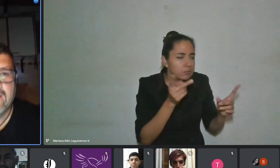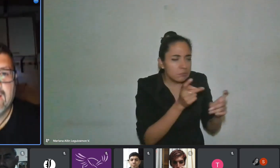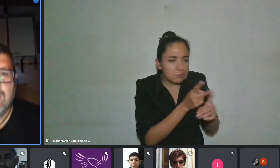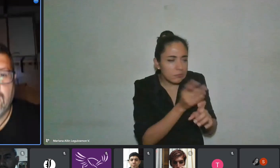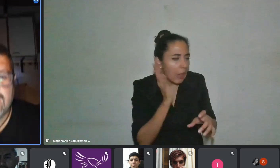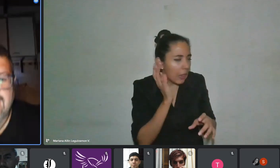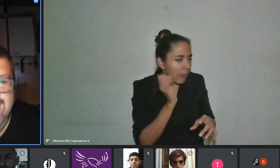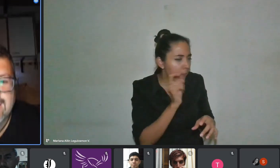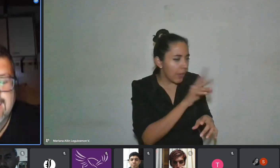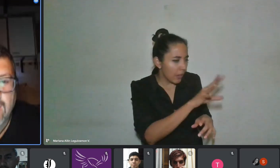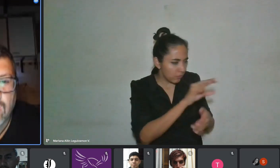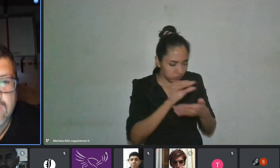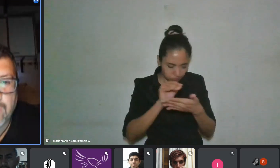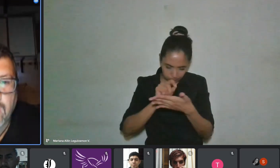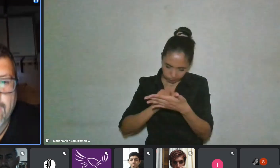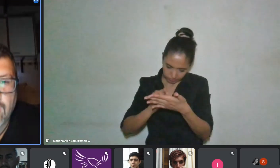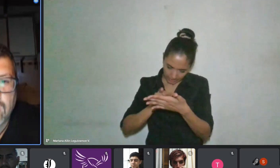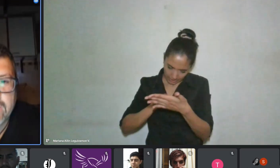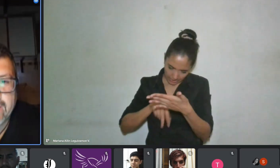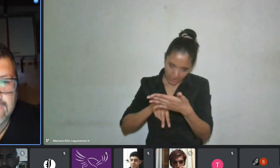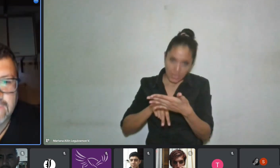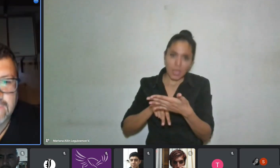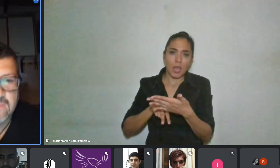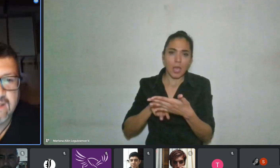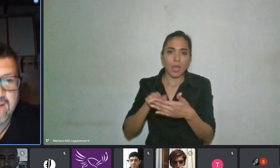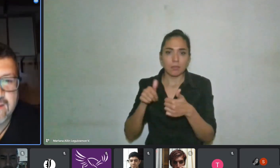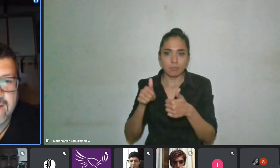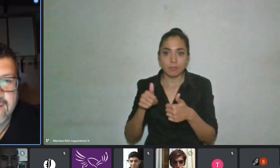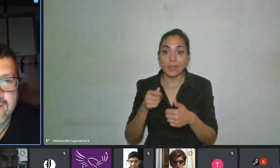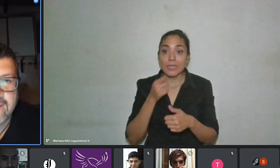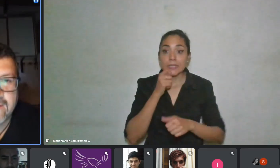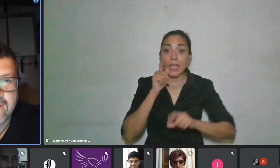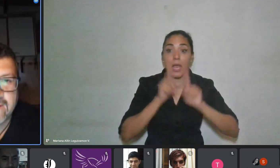¿sí? Bueno, si alguien tiene algún tipo de pregunta,